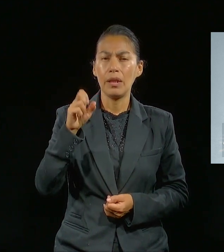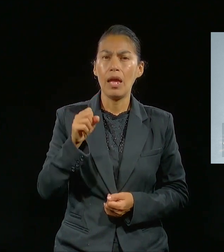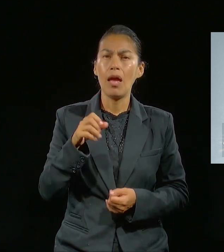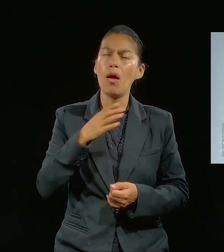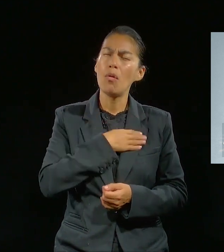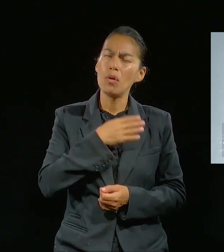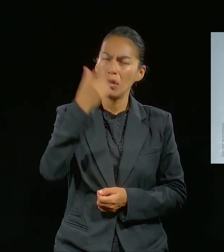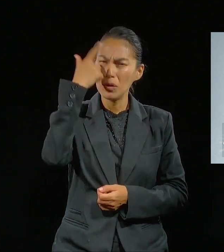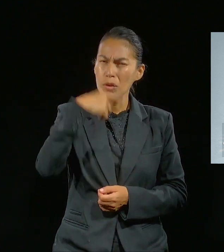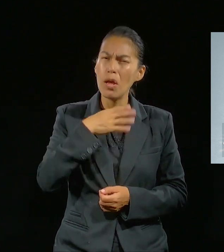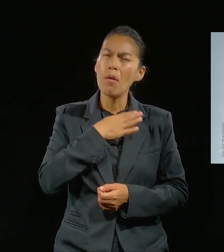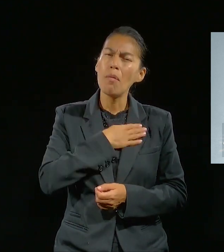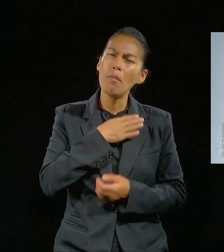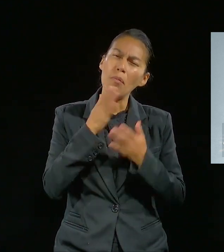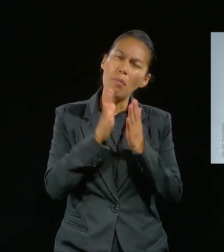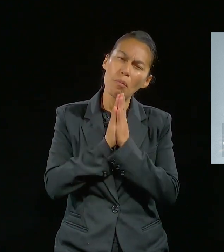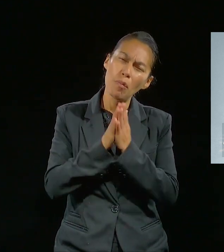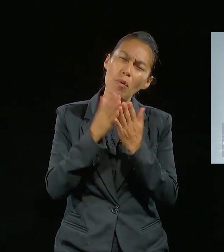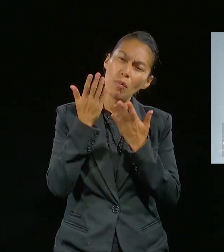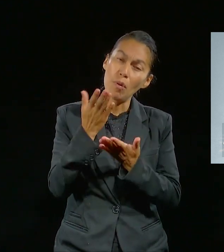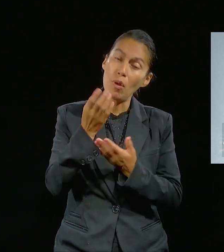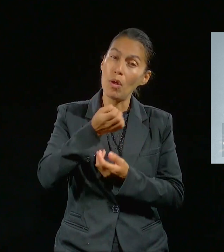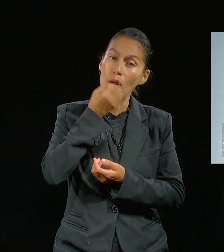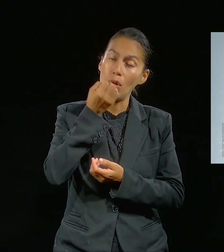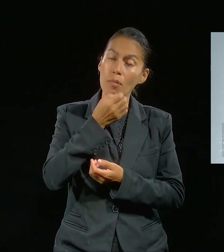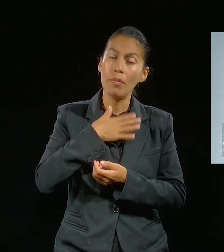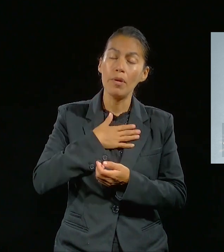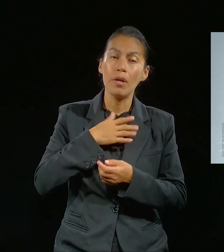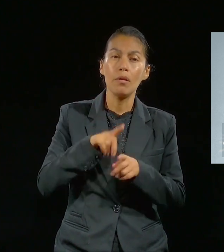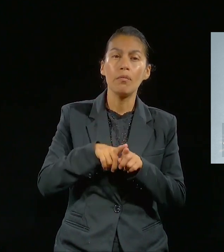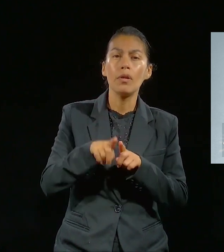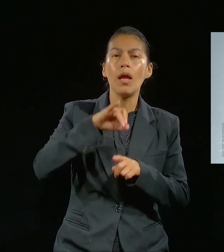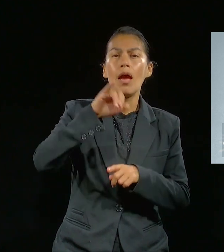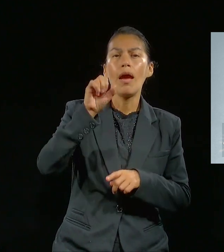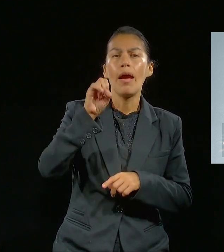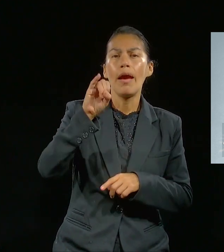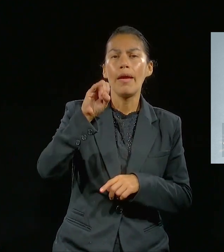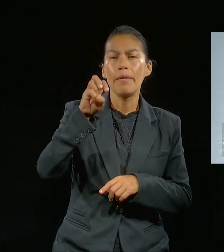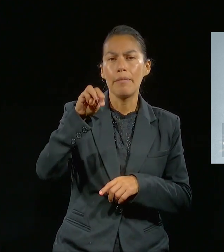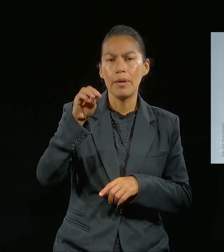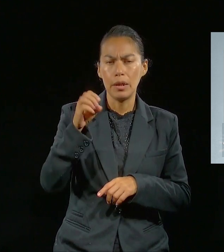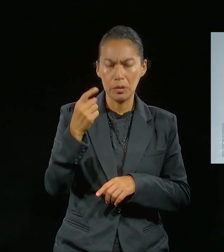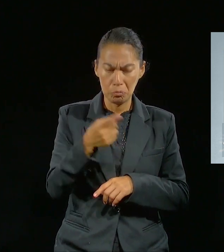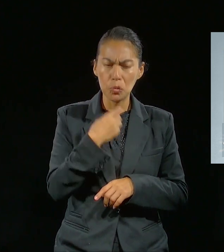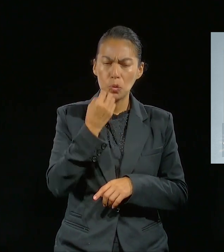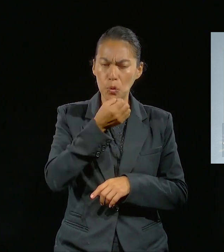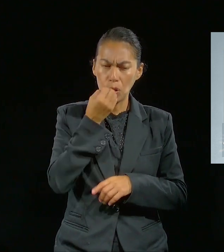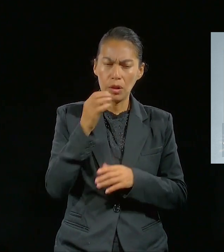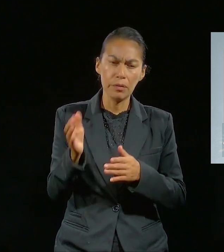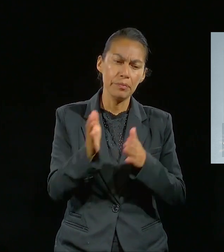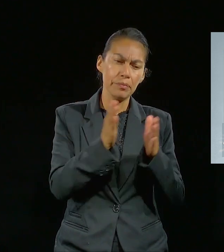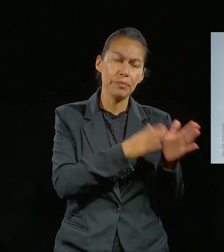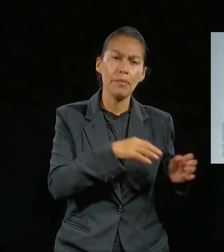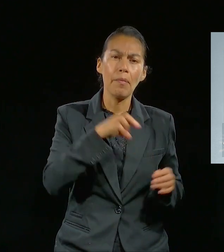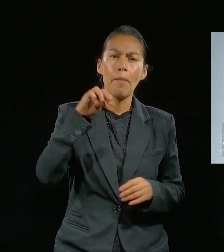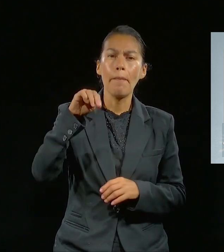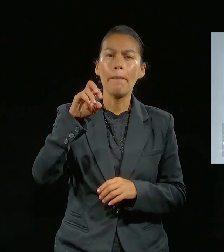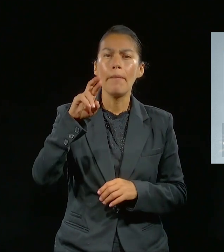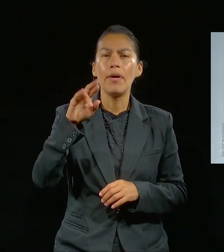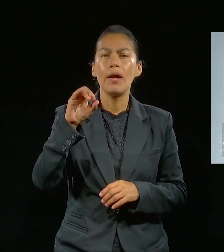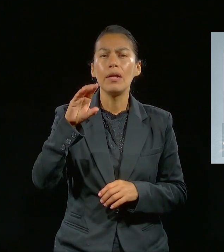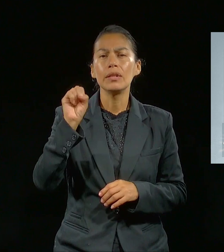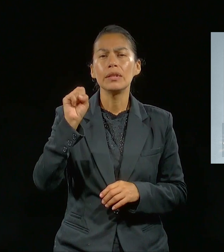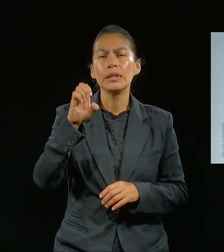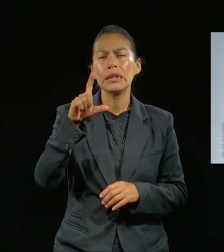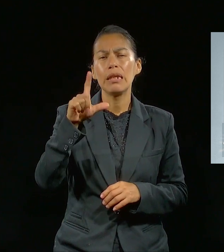hermanos. Pido oración por mi sobrino Jaime Alberto. Estaremos orando por Jaime. Marisela Khan, gratitud